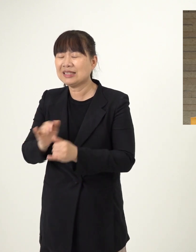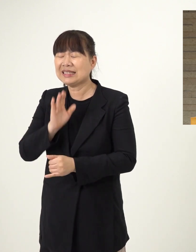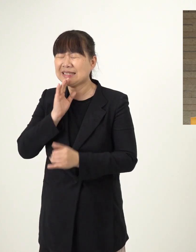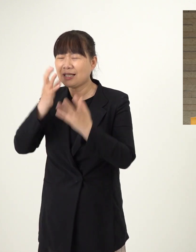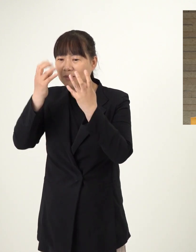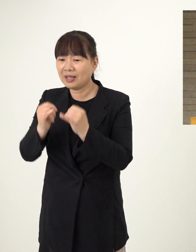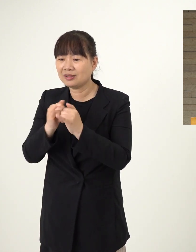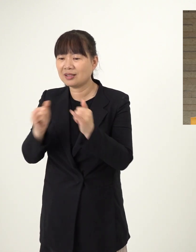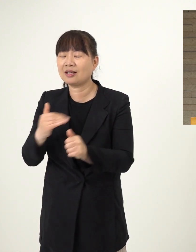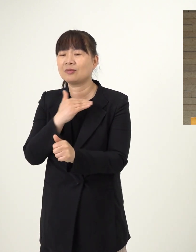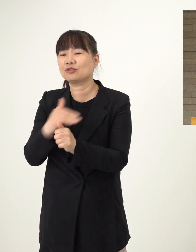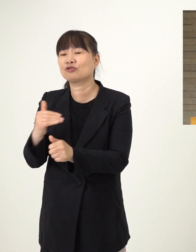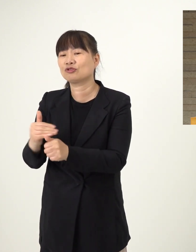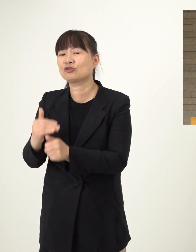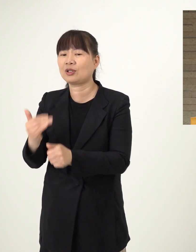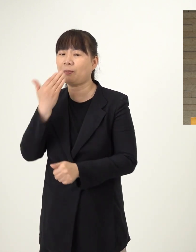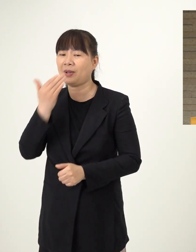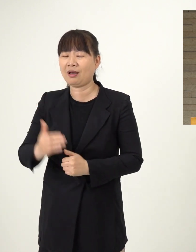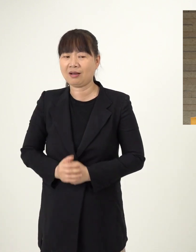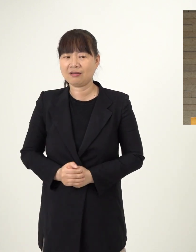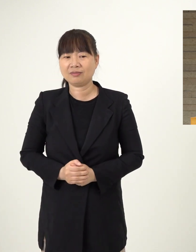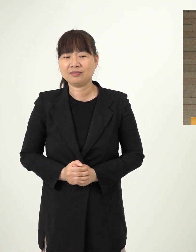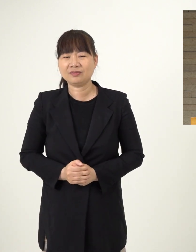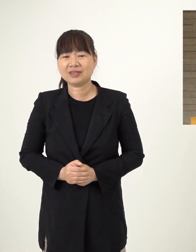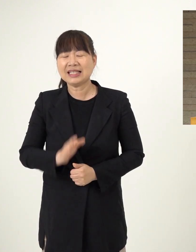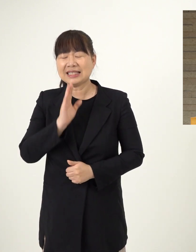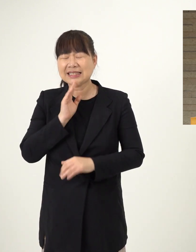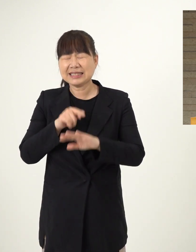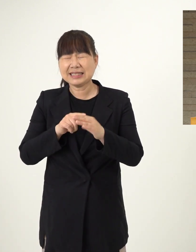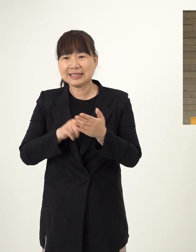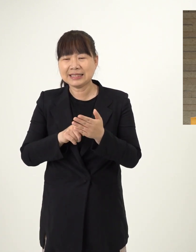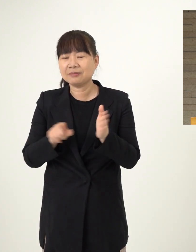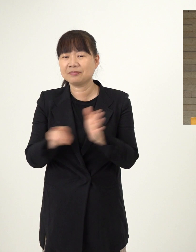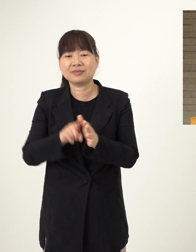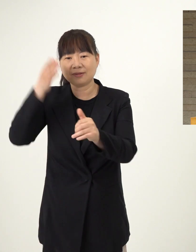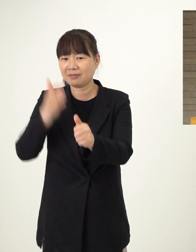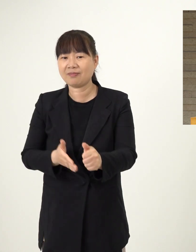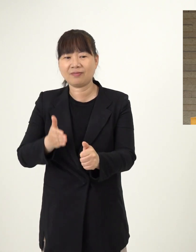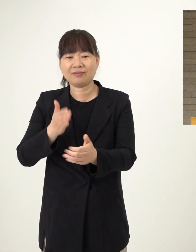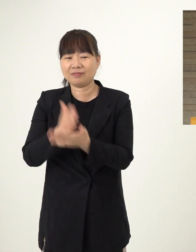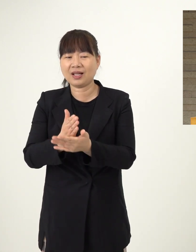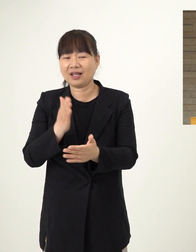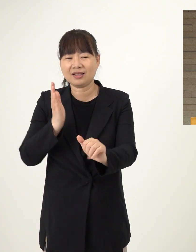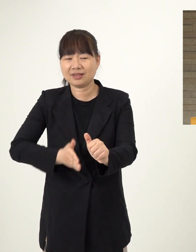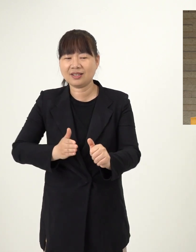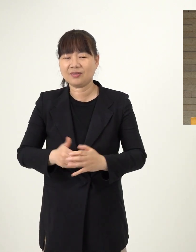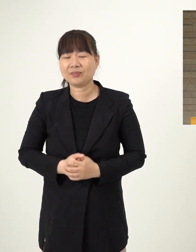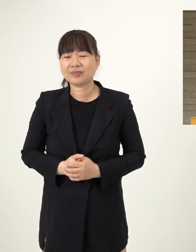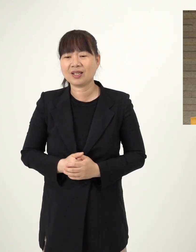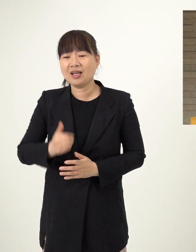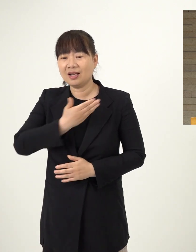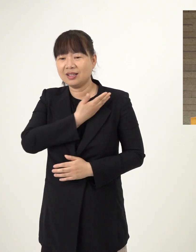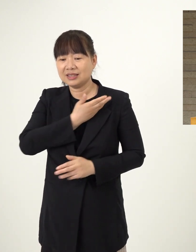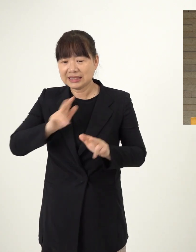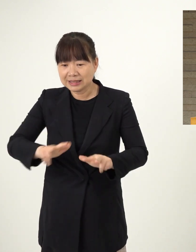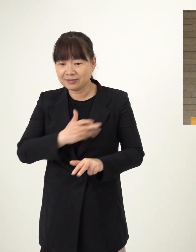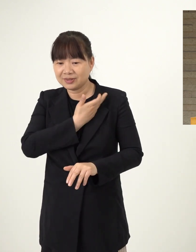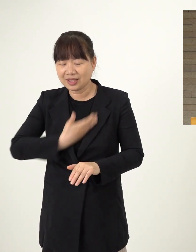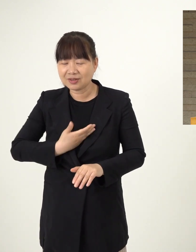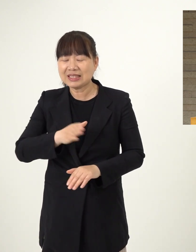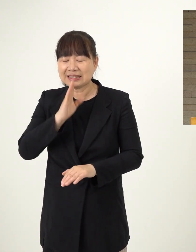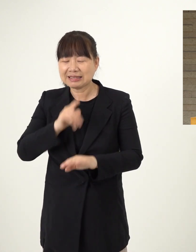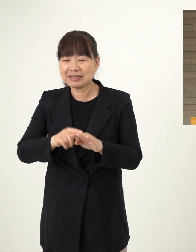명을 죽인다니까요. 그 진심 믿지 마세요. 제자들도 진심으로